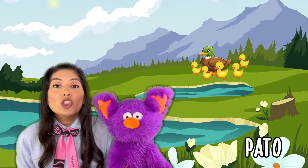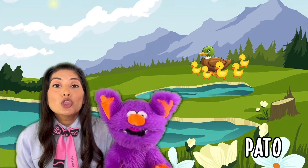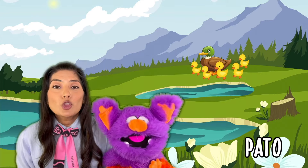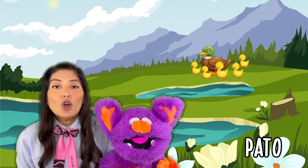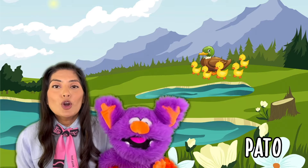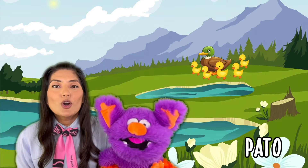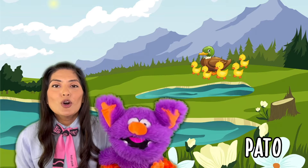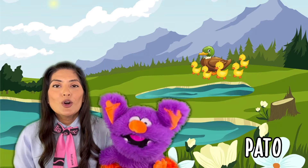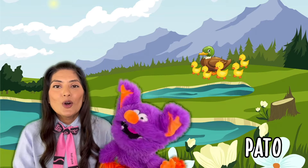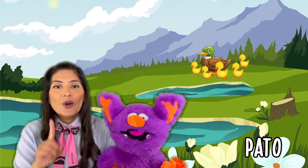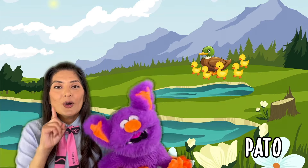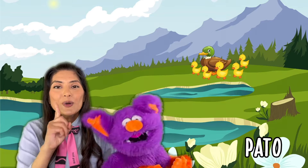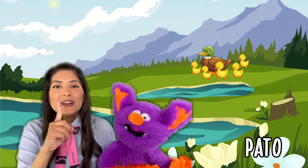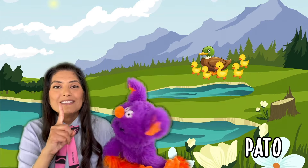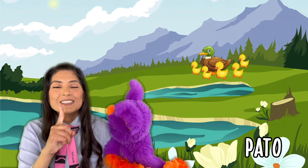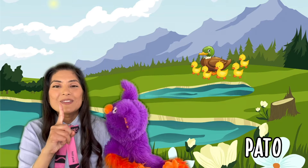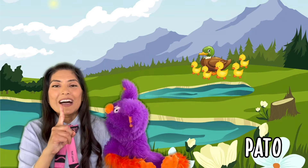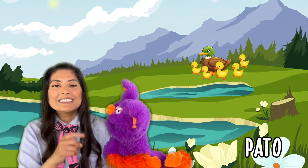Pa-to. Una vez más.